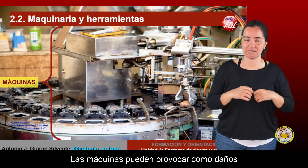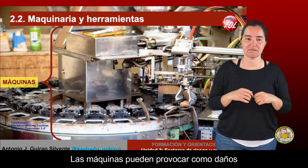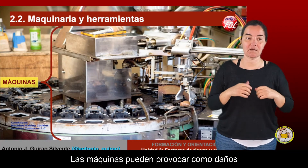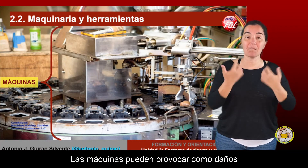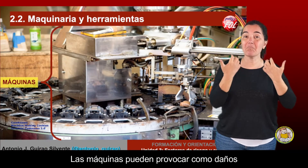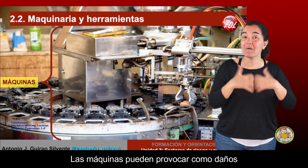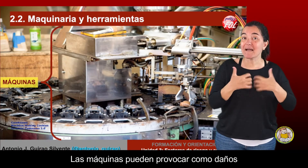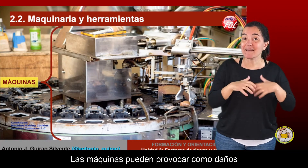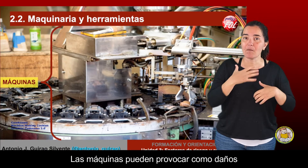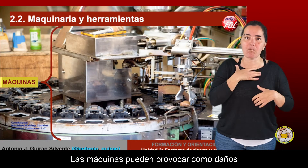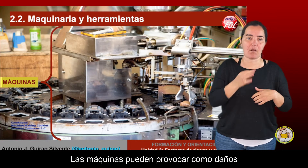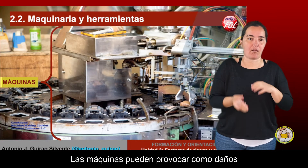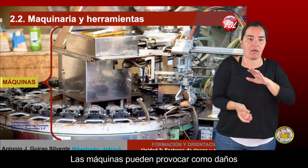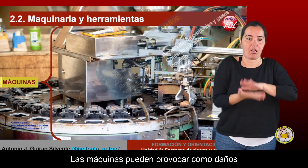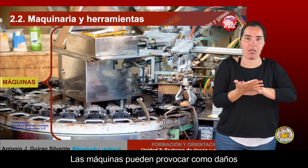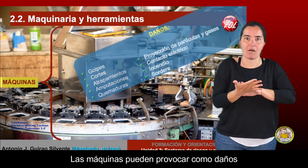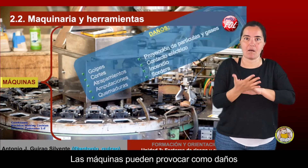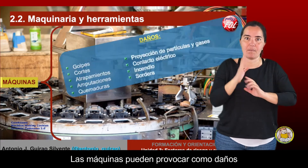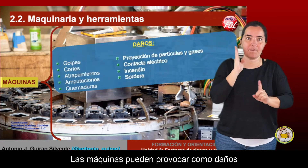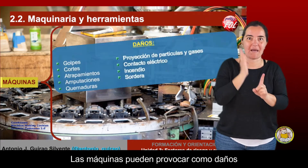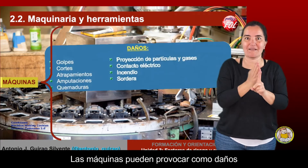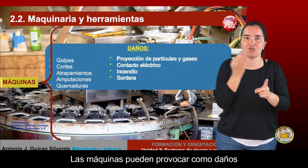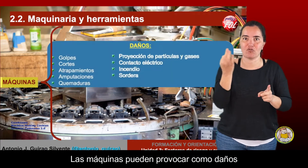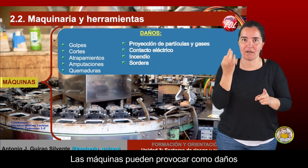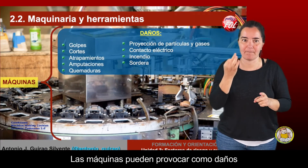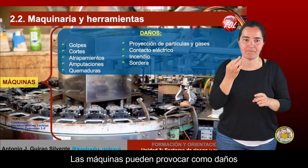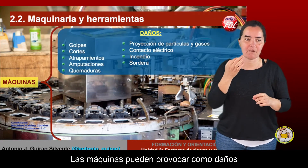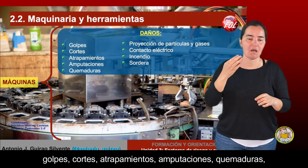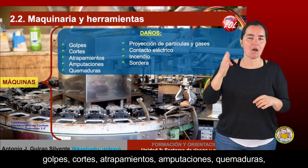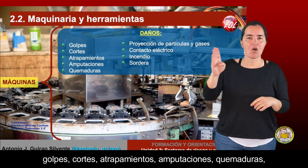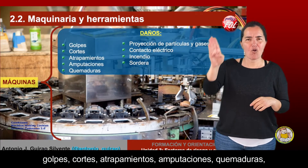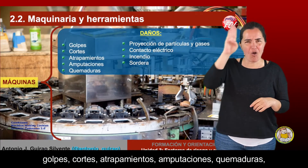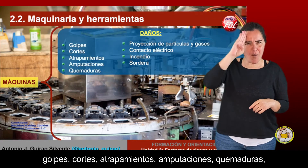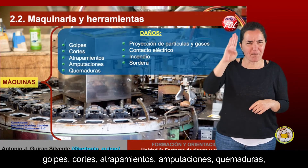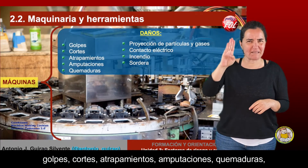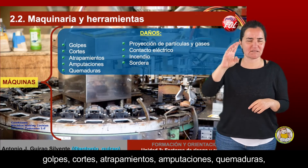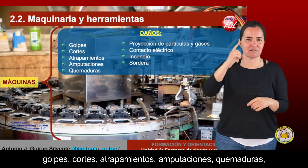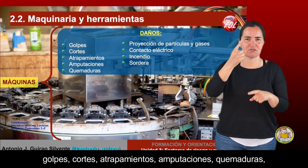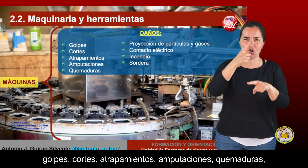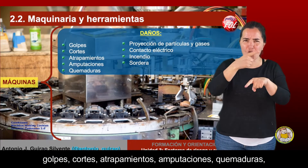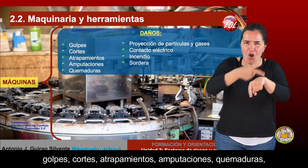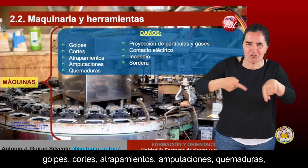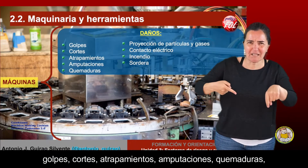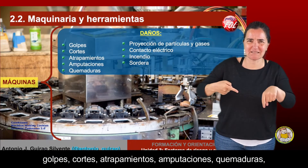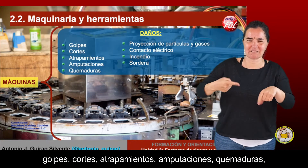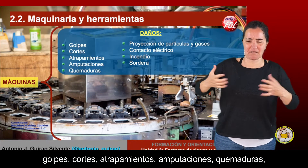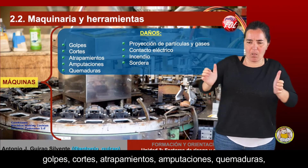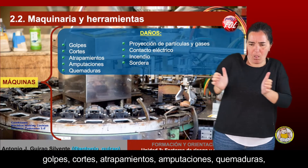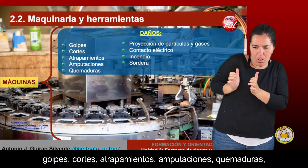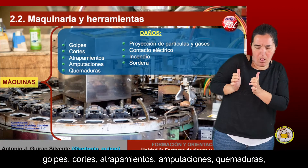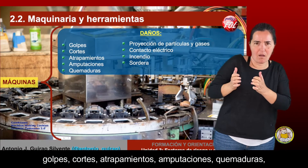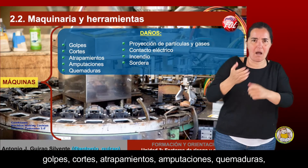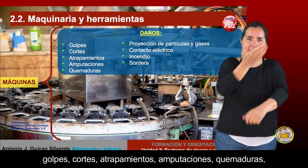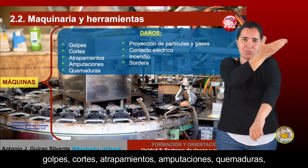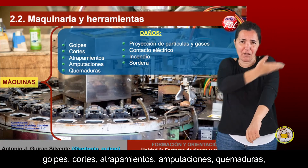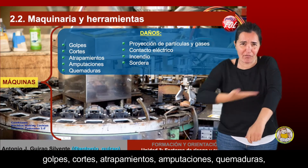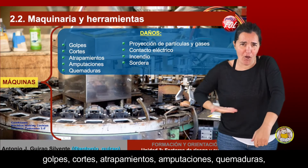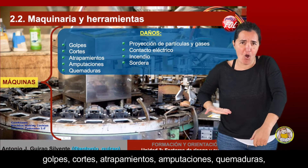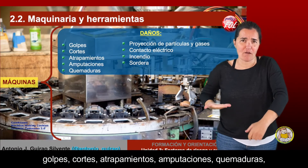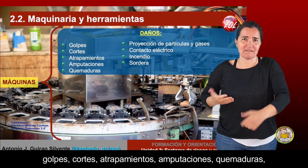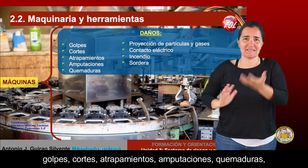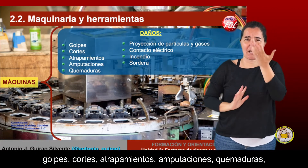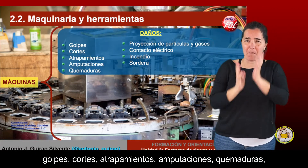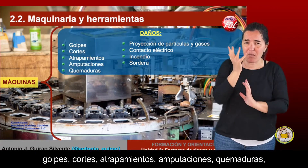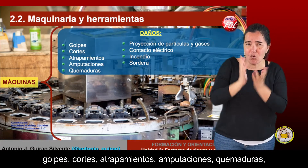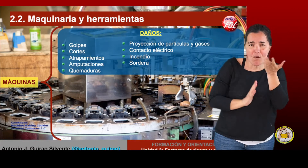máquinas. Las máquinas pueden provocar como daños, golpes, cortes, atrapamientos,